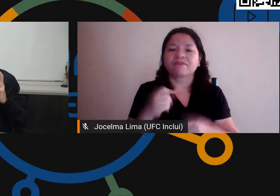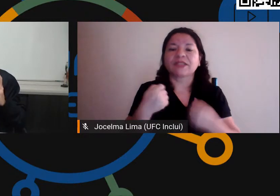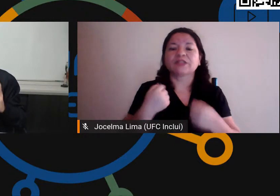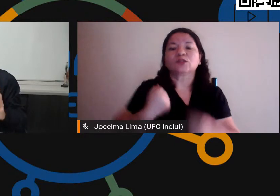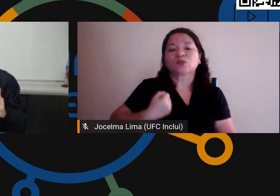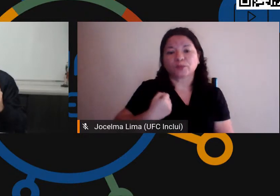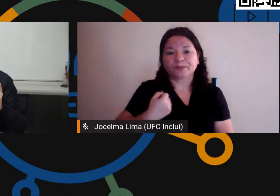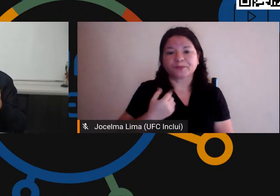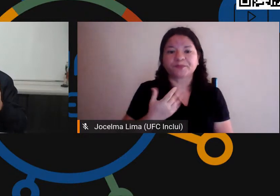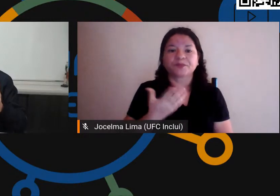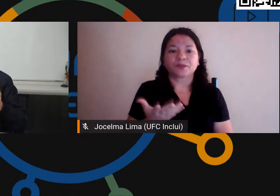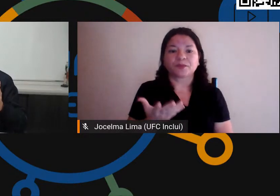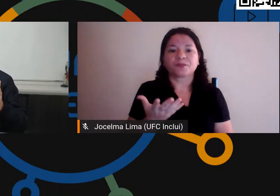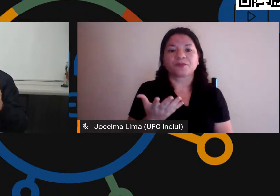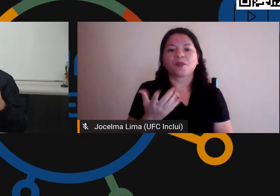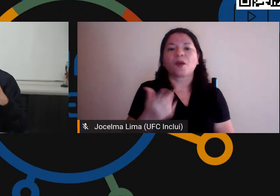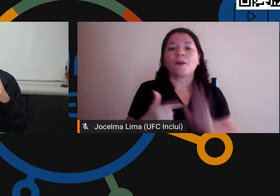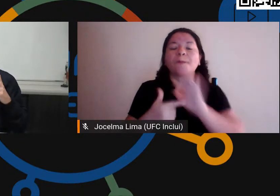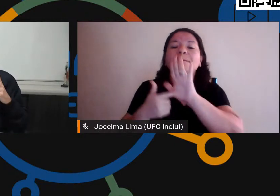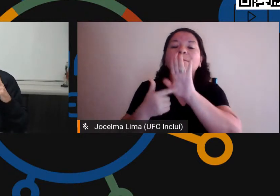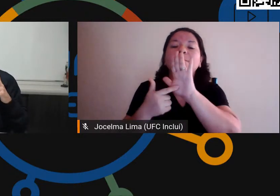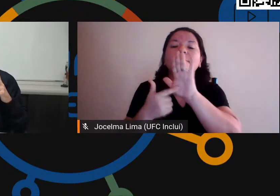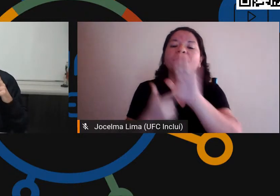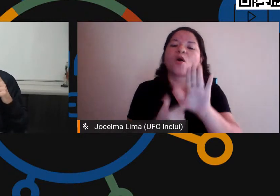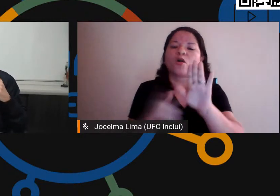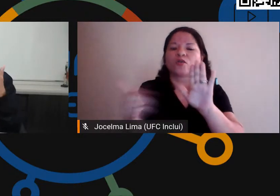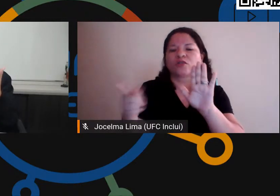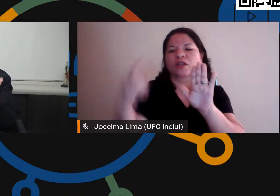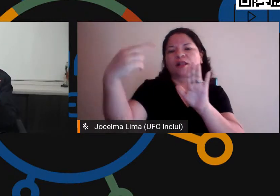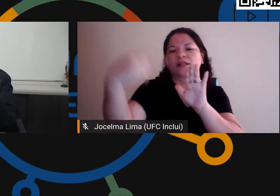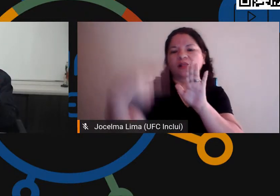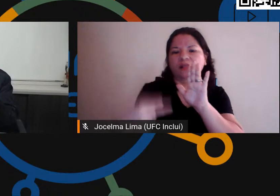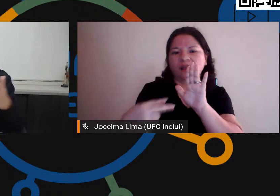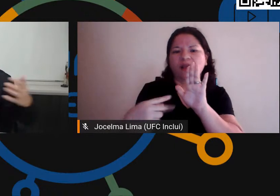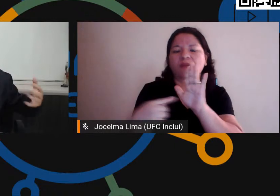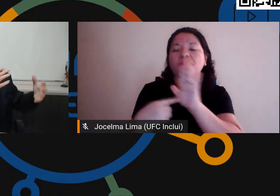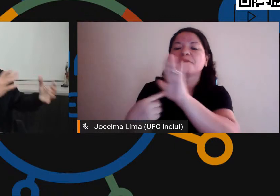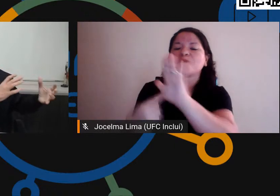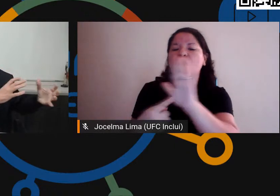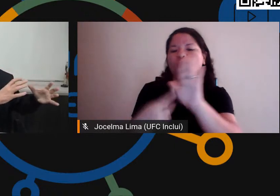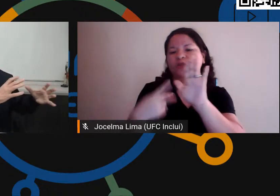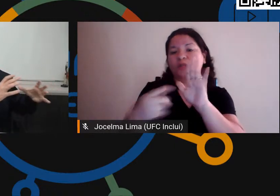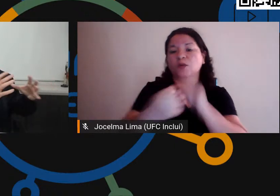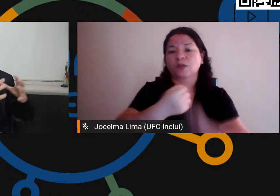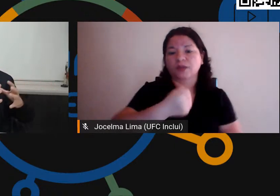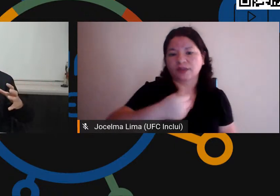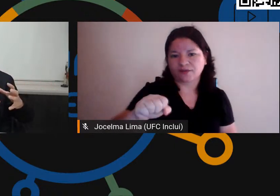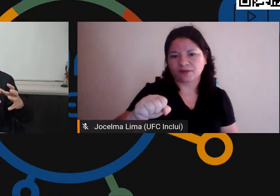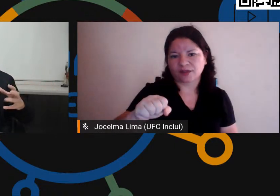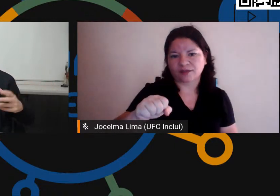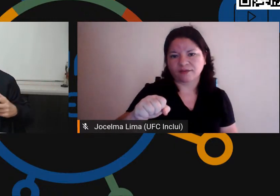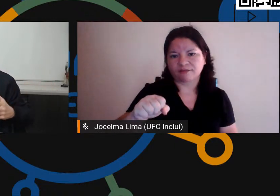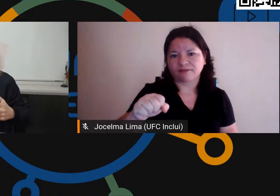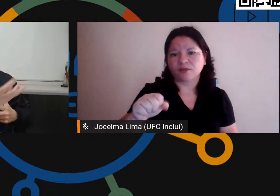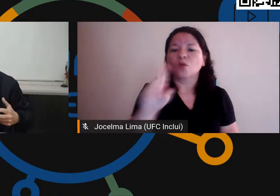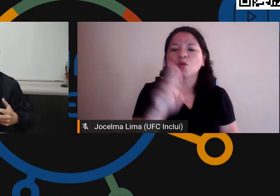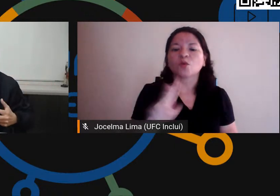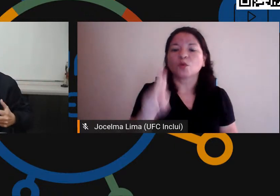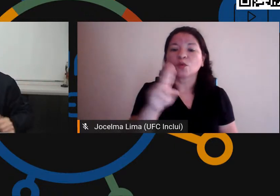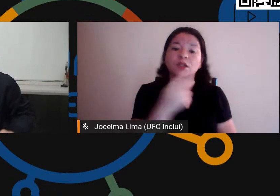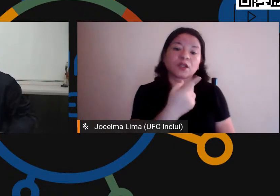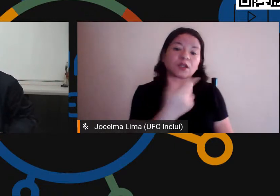é, mostre para o leitor qual foi o teu argumento, usando as coisas que você fez, o que